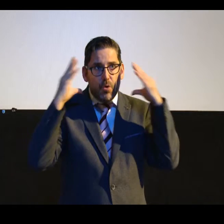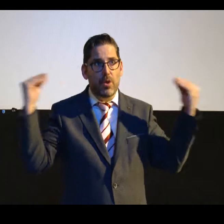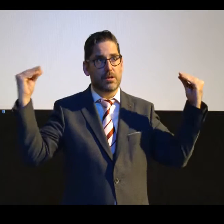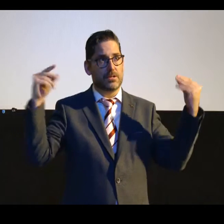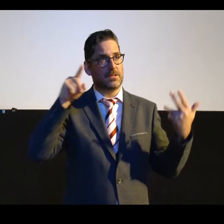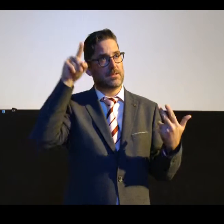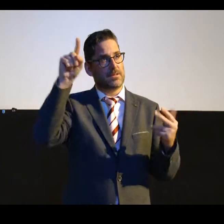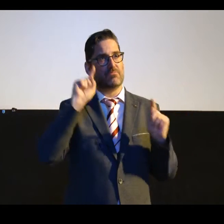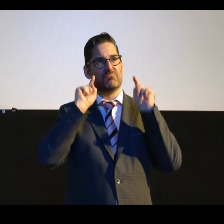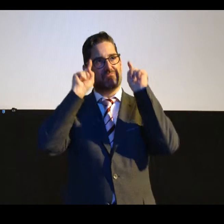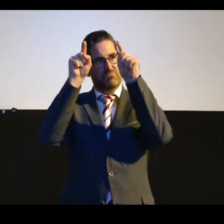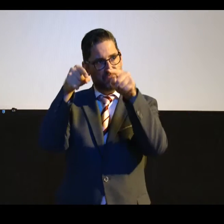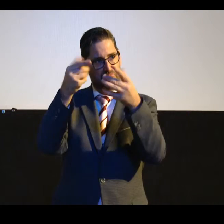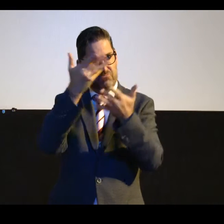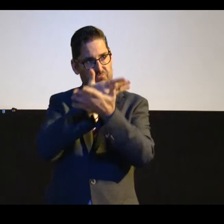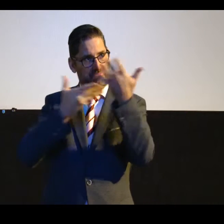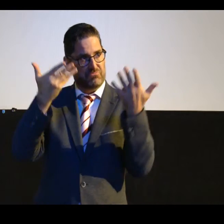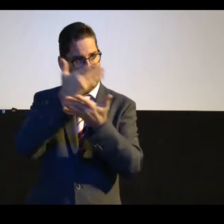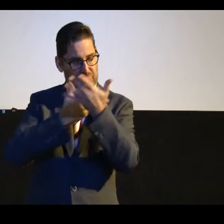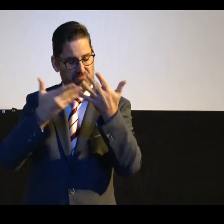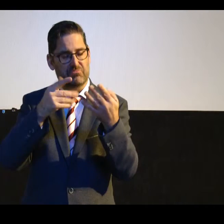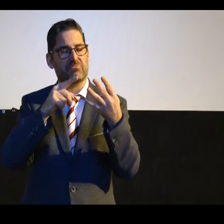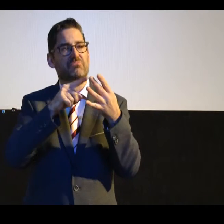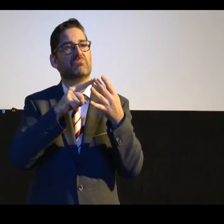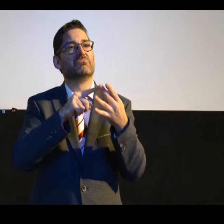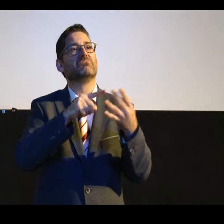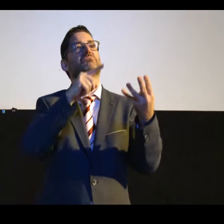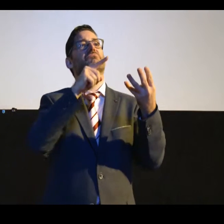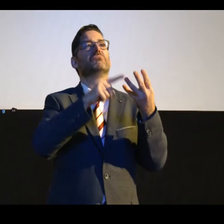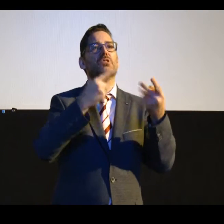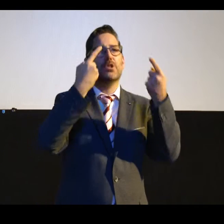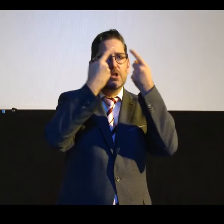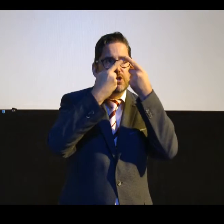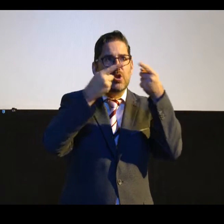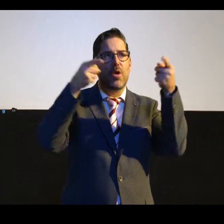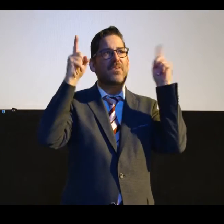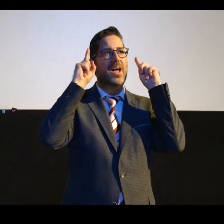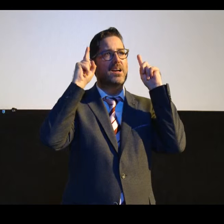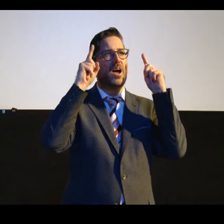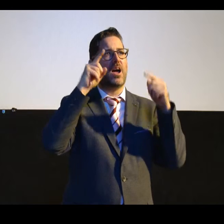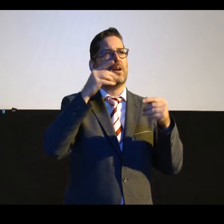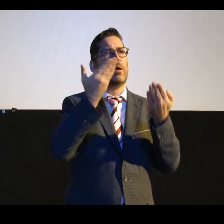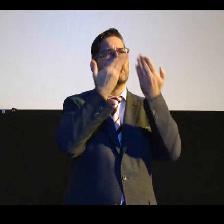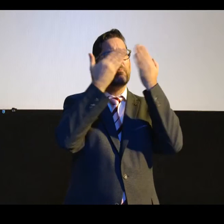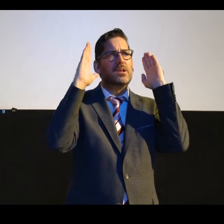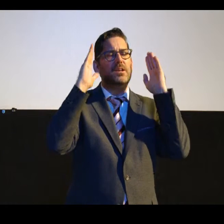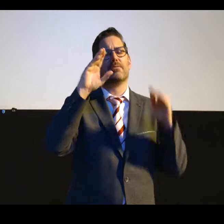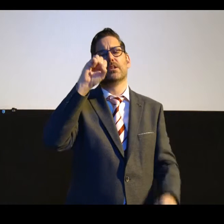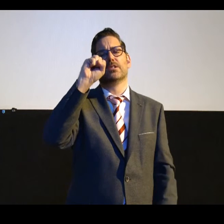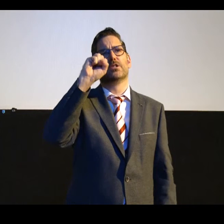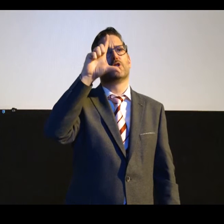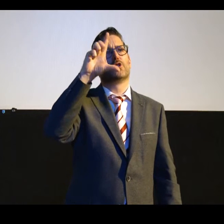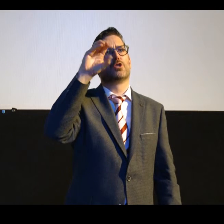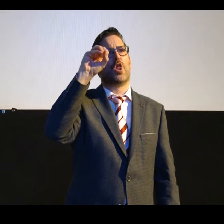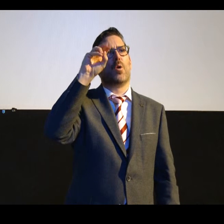Y con reuniones anuales además. En esta ocasión ha tocado aquí en Gran Canaria como la asamblea de la Junta Directiva.